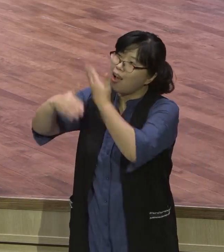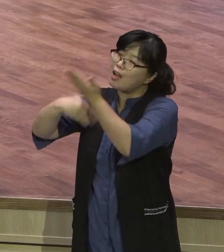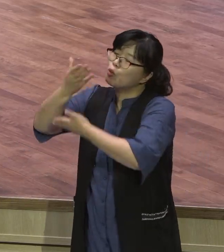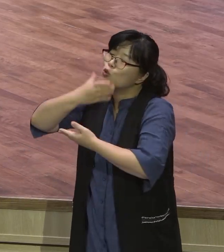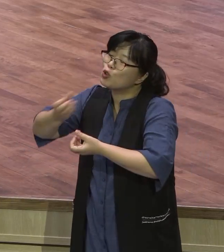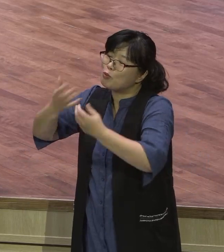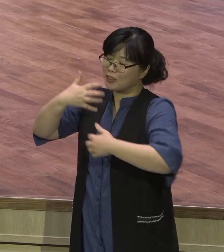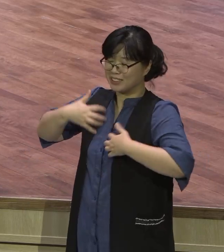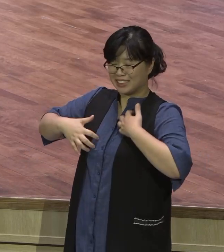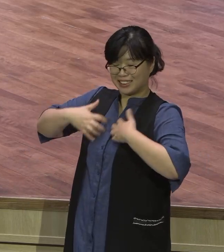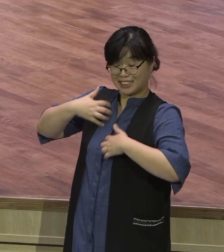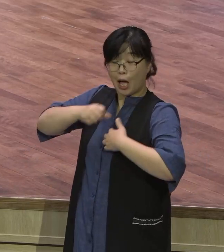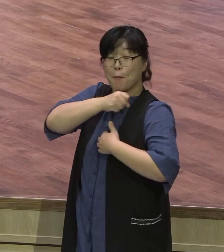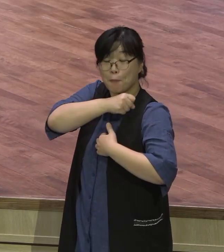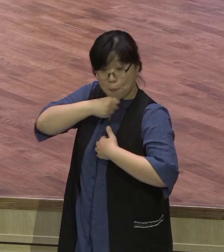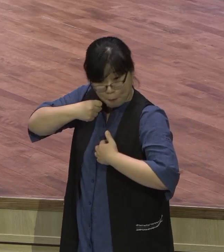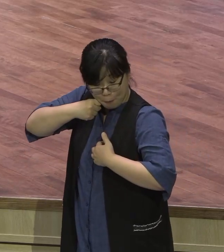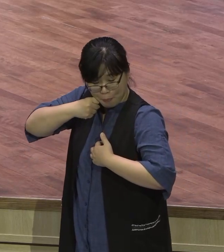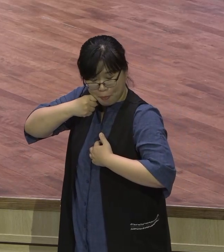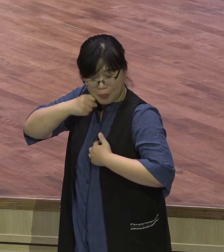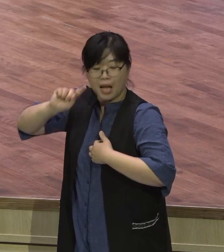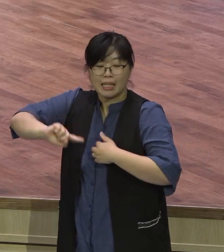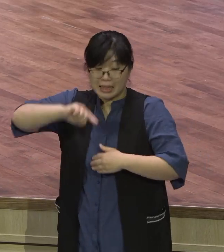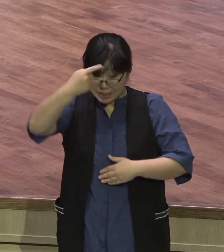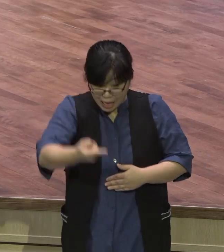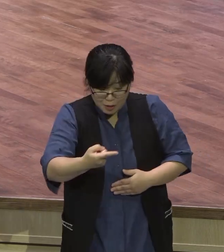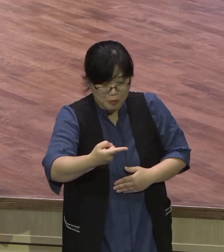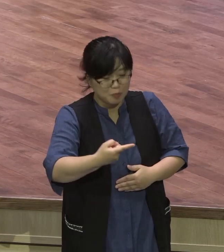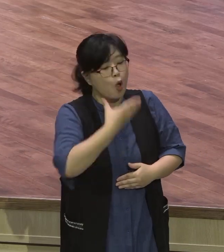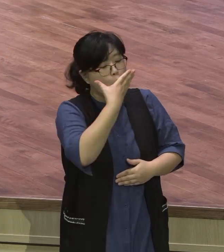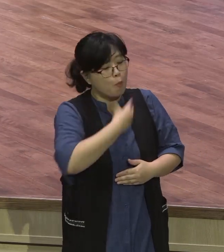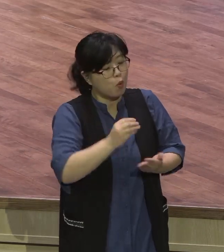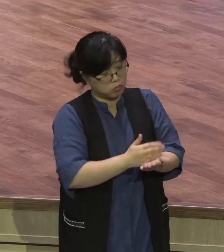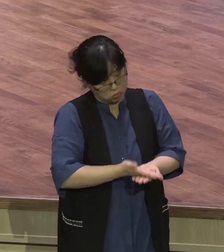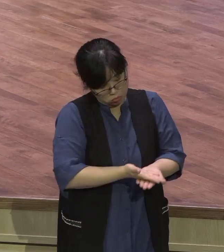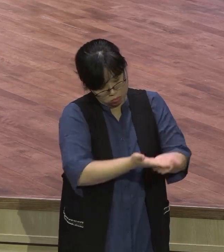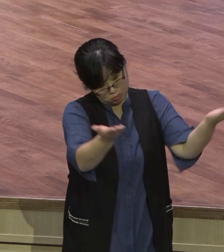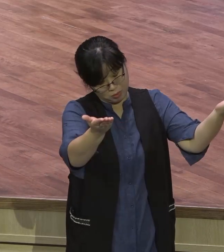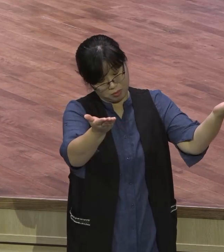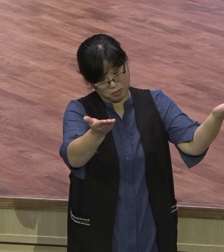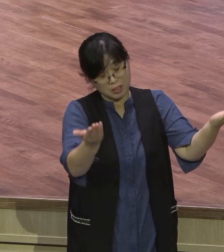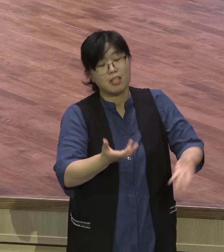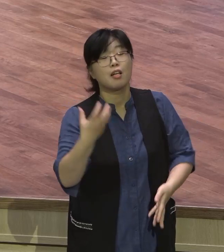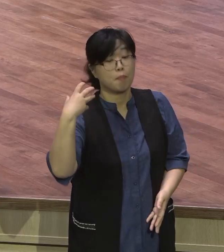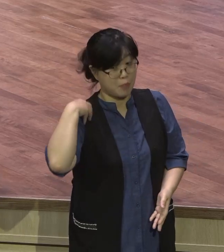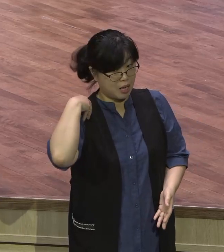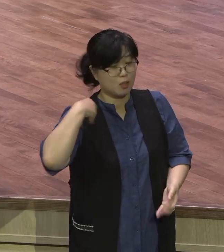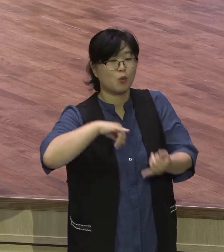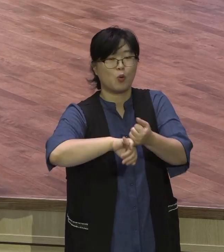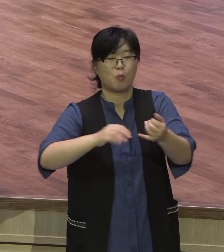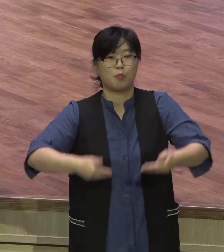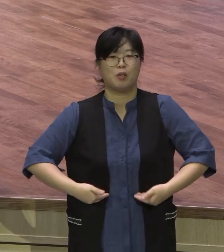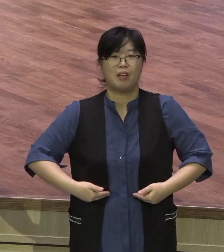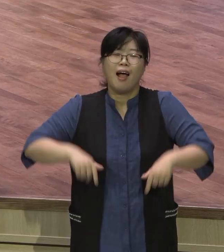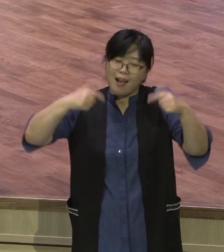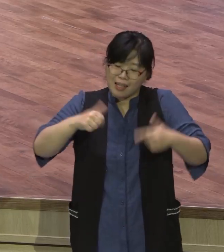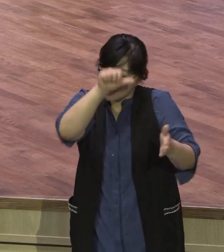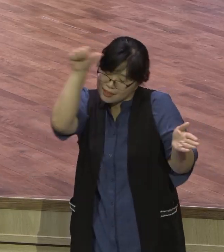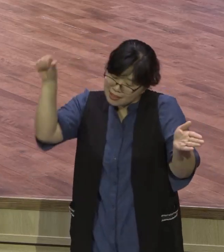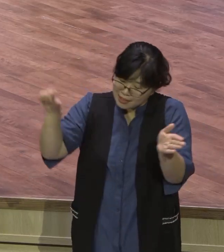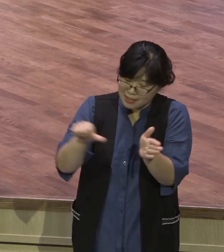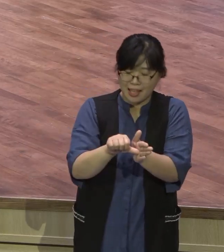돼요 복을 전달해 줘야 돼요 이 사실을 전달해 줘야 돼요 그래서 매일매일 여러분 인생 황금기 골든 에이지